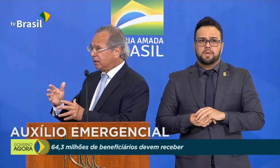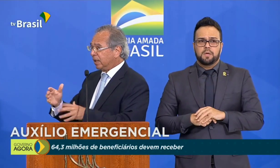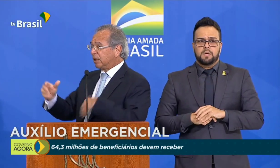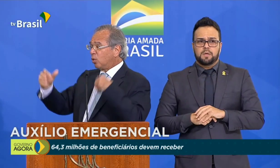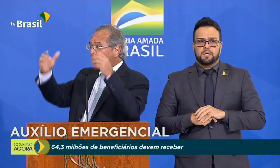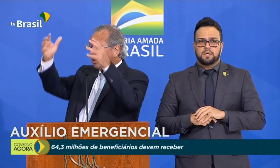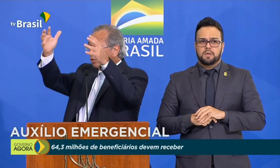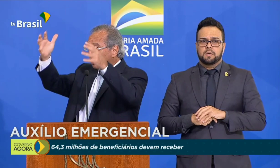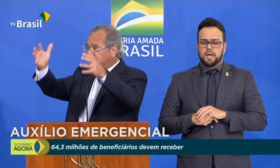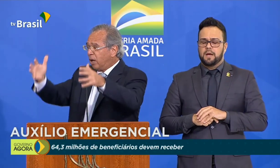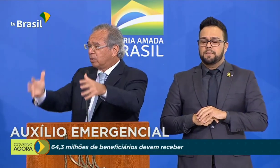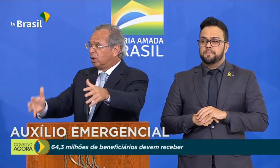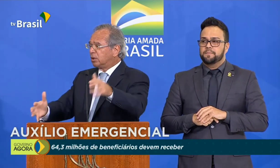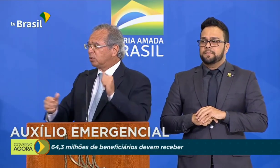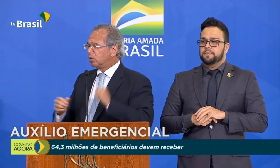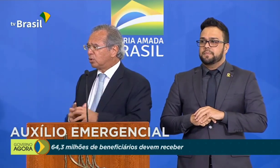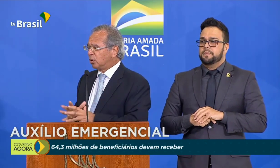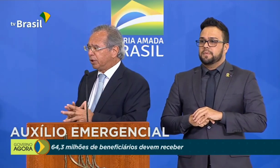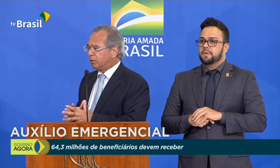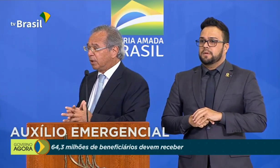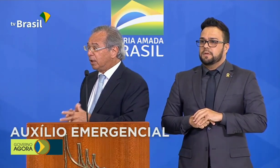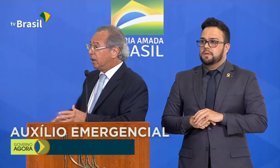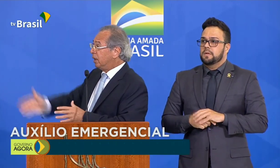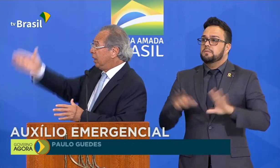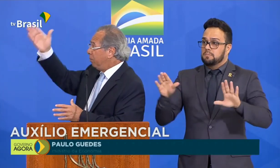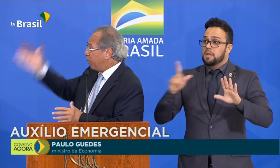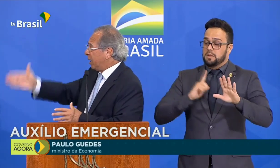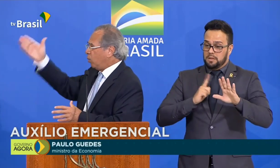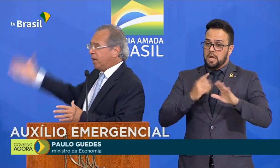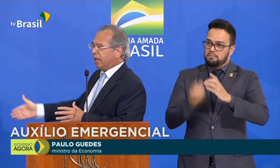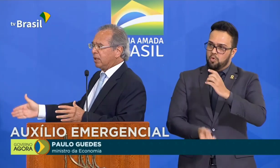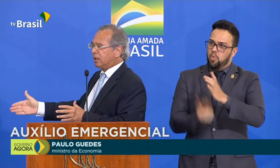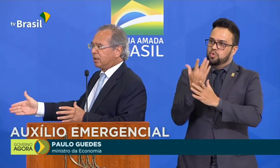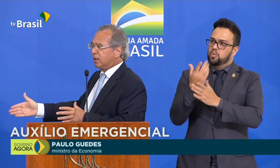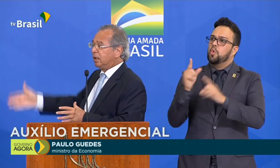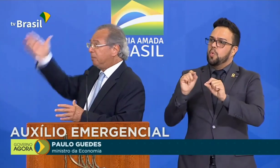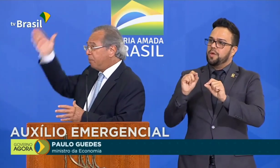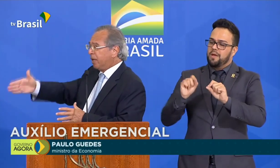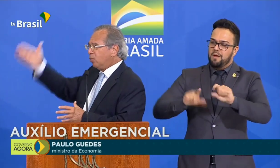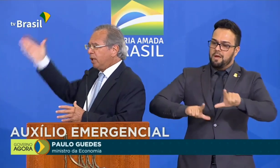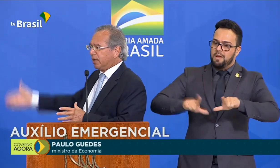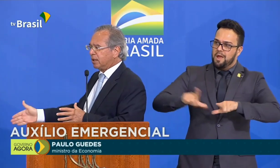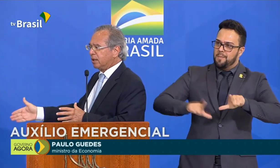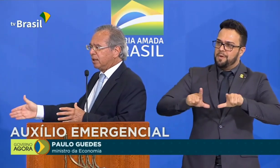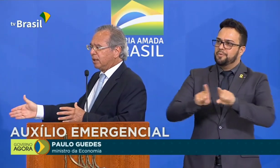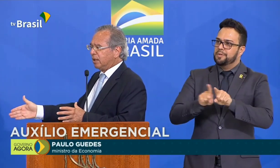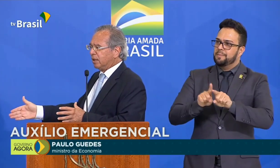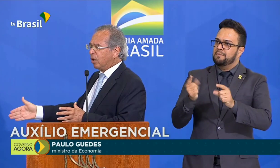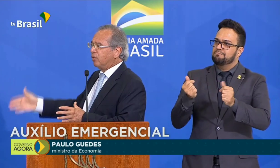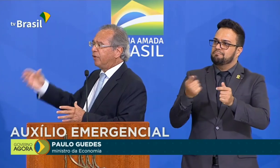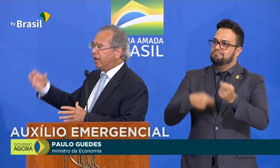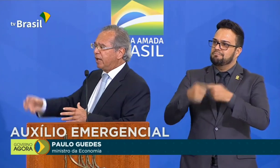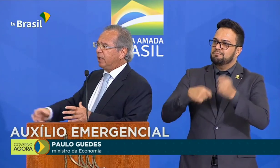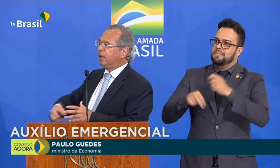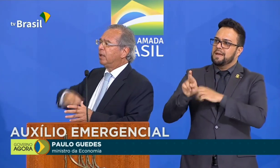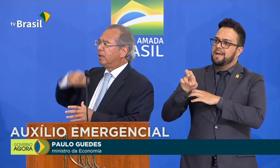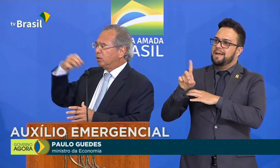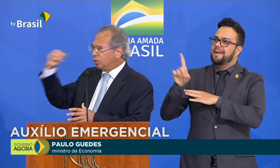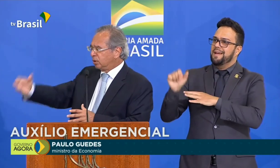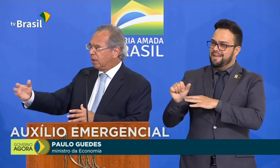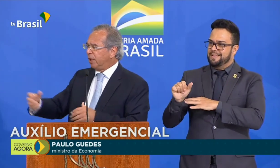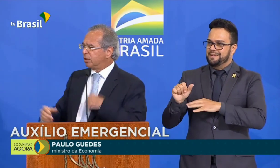Além dessa coluna social que nós estamos construindo, emprego e renda, emprego e renda. Então vem